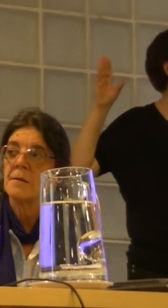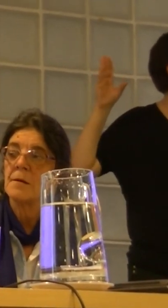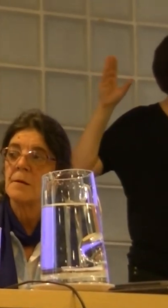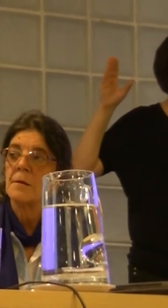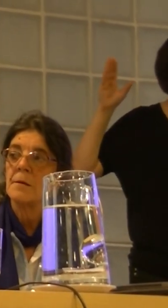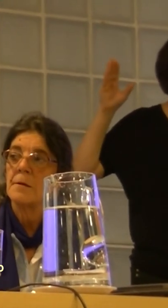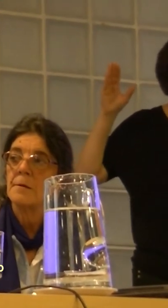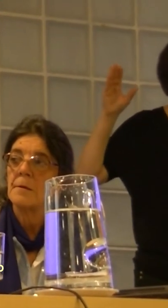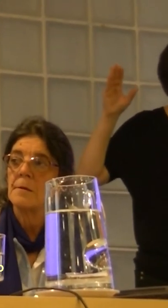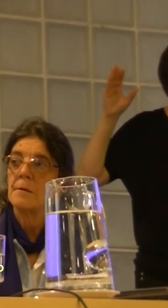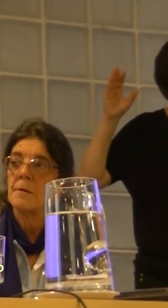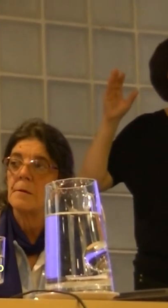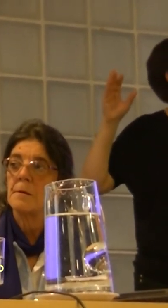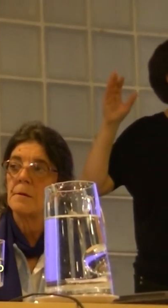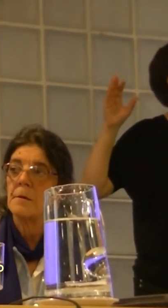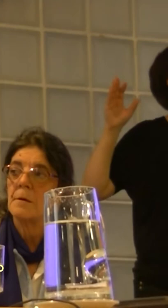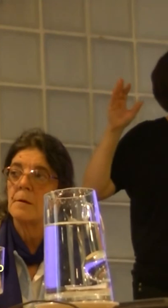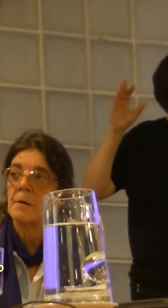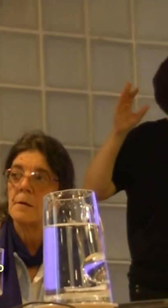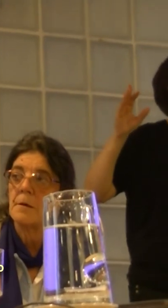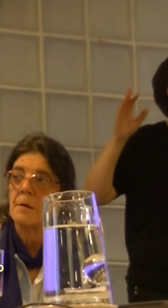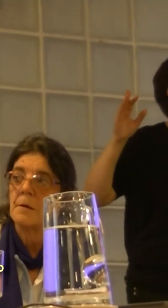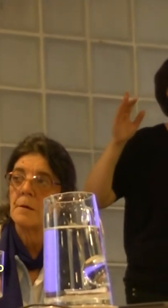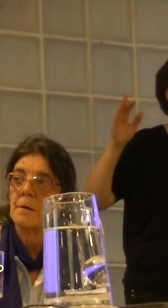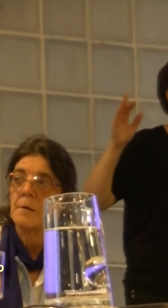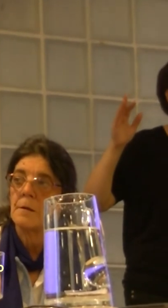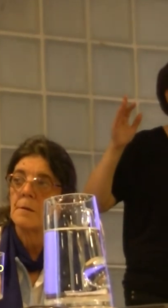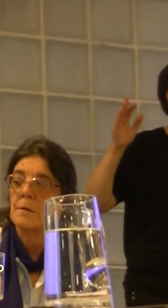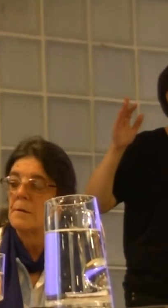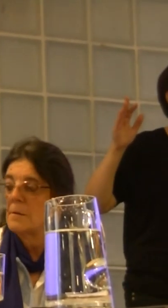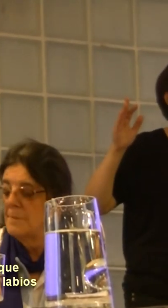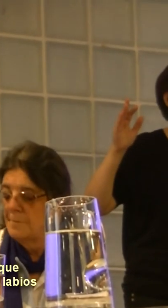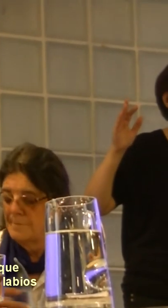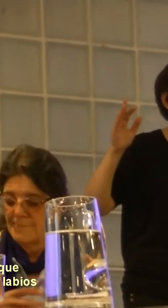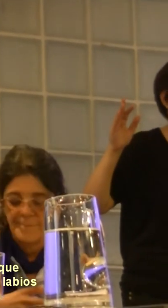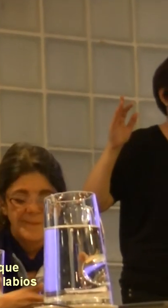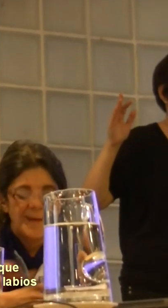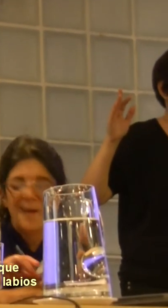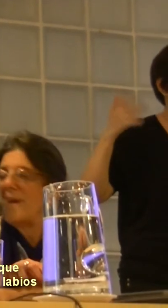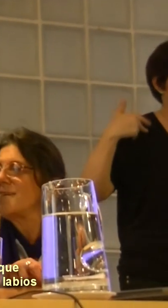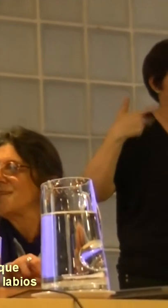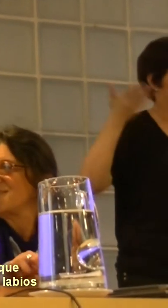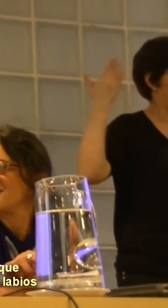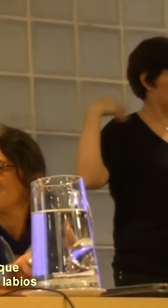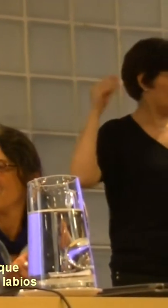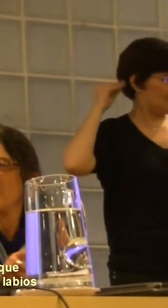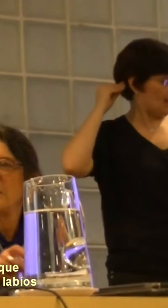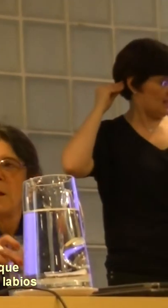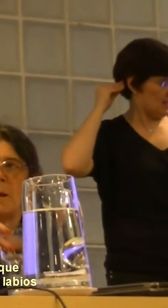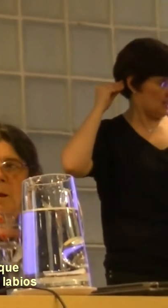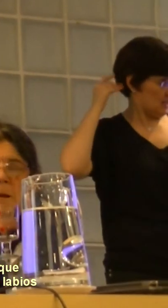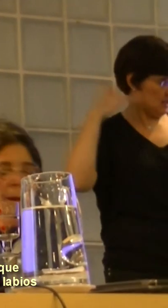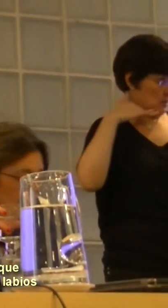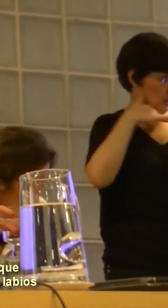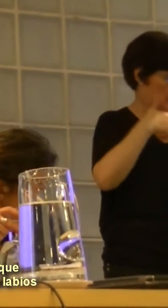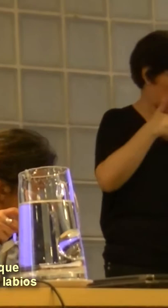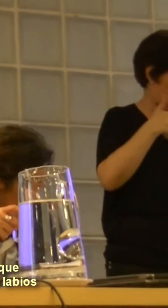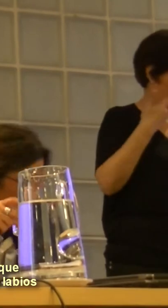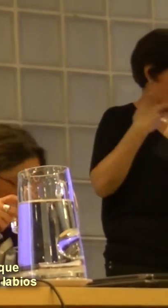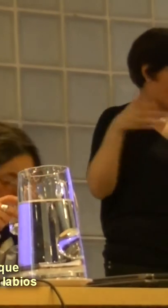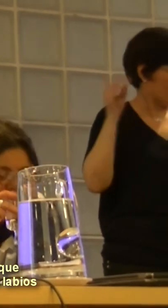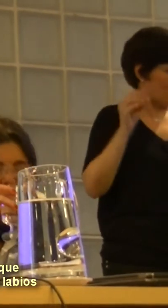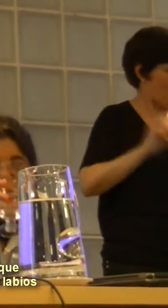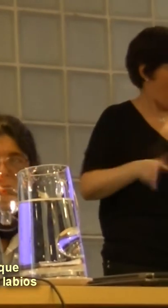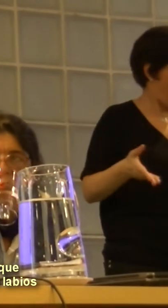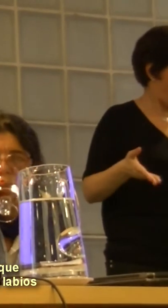entender. Pero puedo entender, pero cuando no estaba implantado no había forma de entender nada porque escuchaba muy mal,